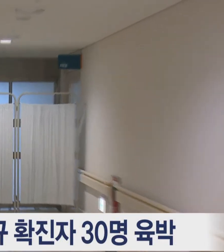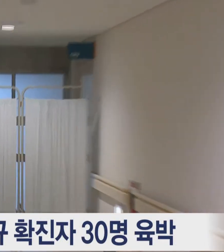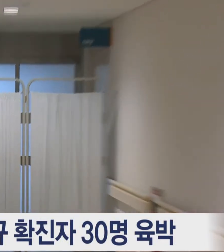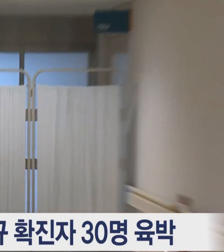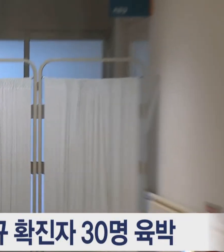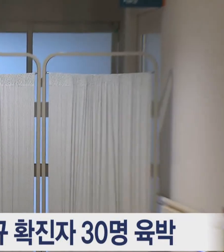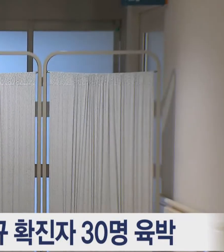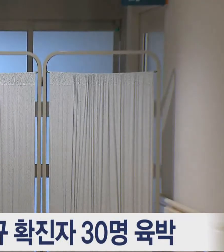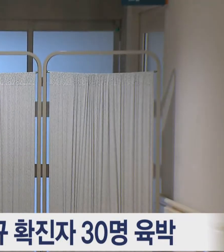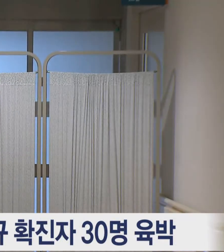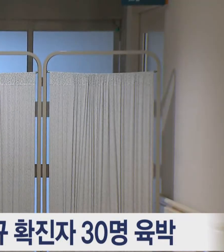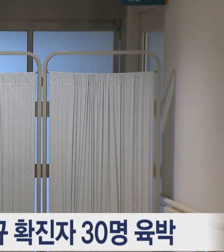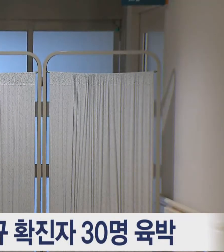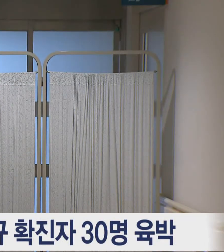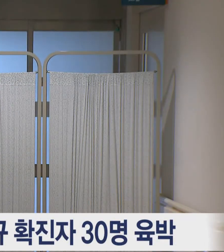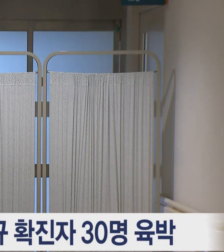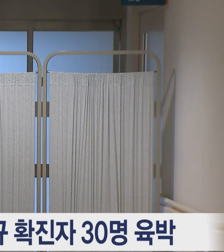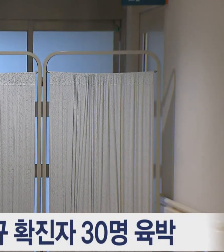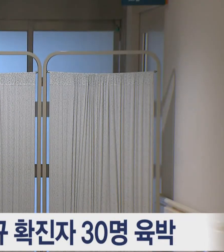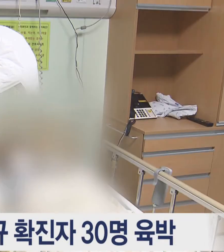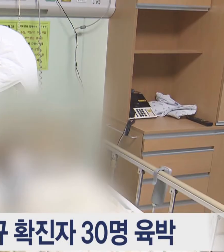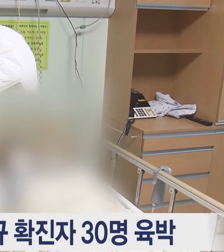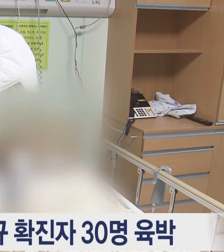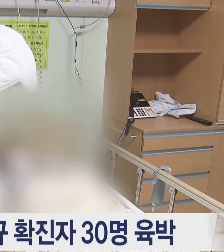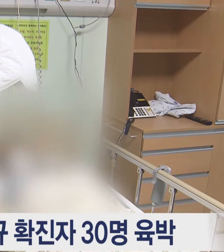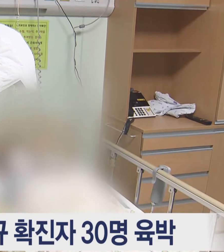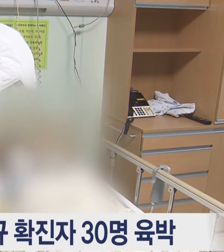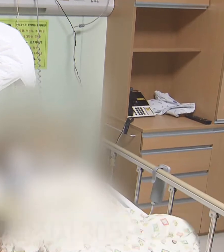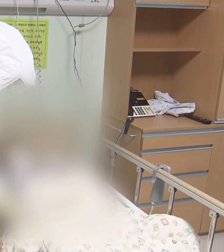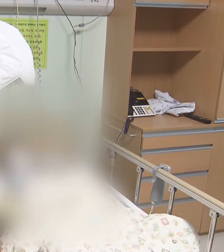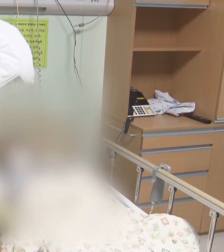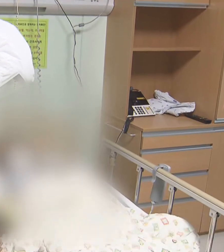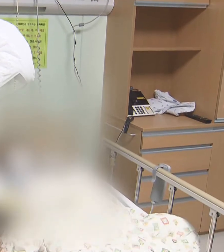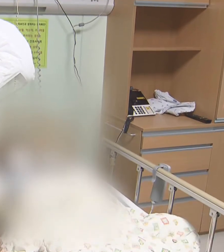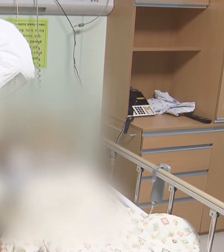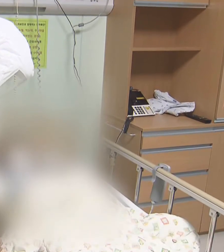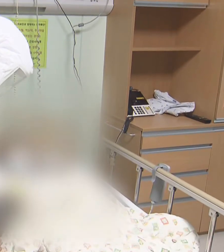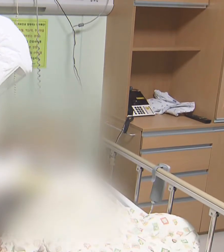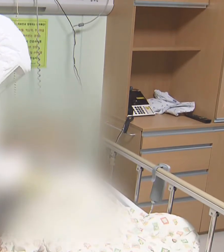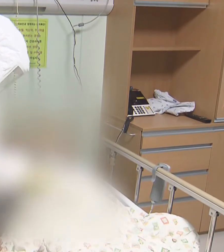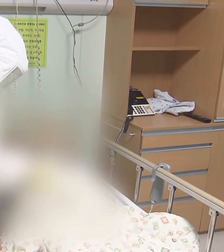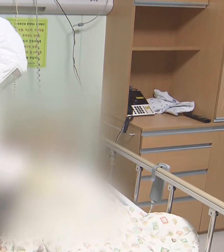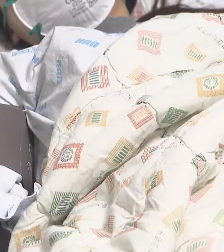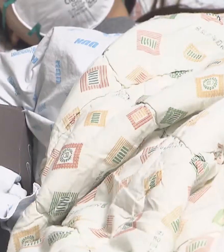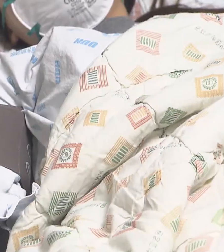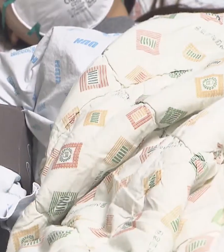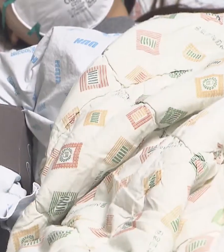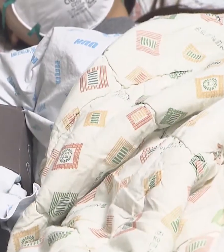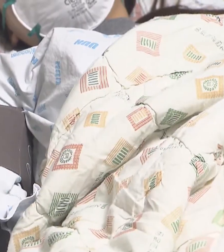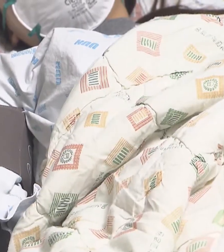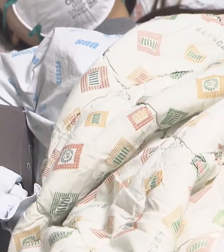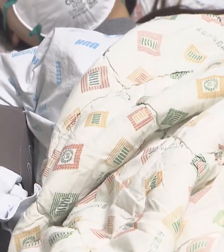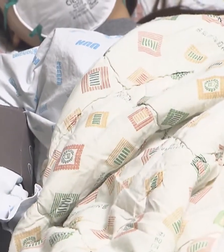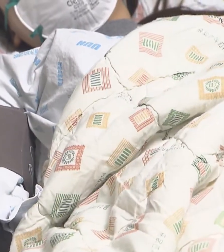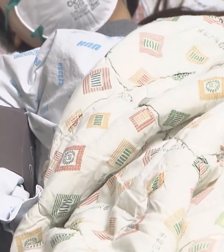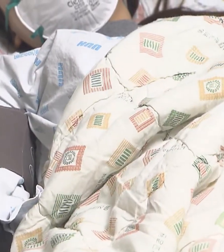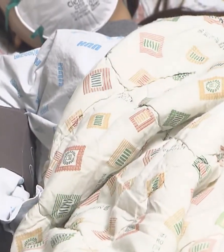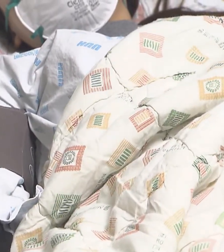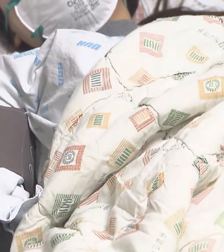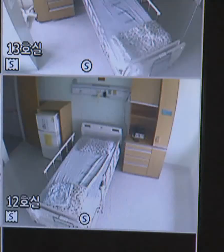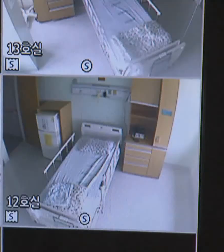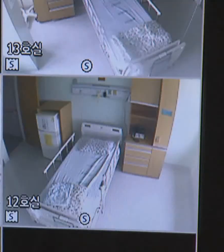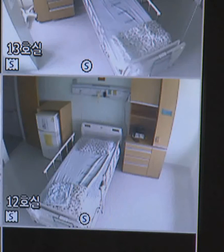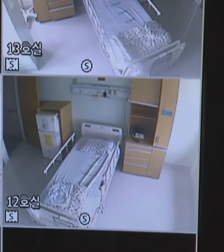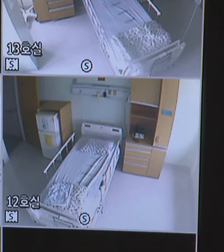30명에 육박하는 등 코로나19 확산세가 매섭습니다. 현재 울산대학교 병원 음압병상 54개 중